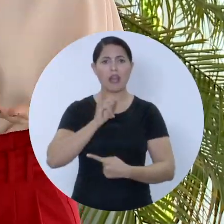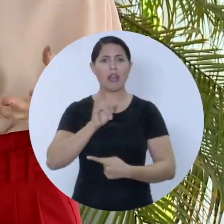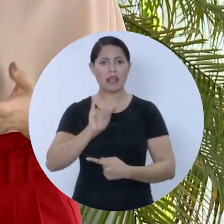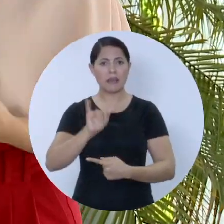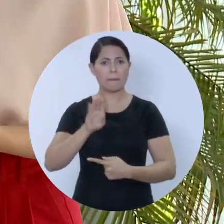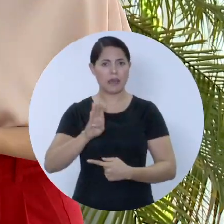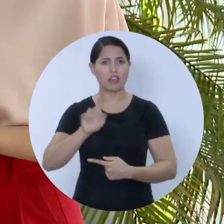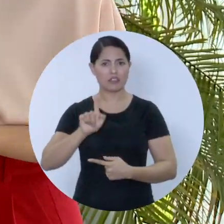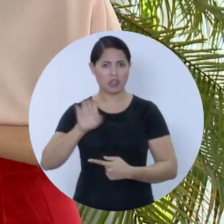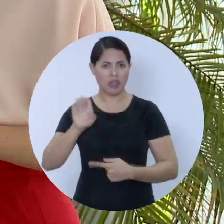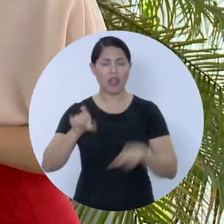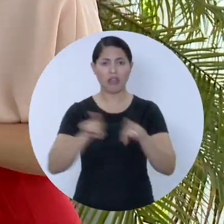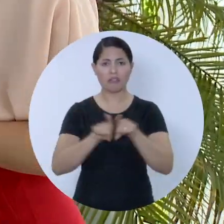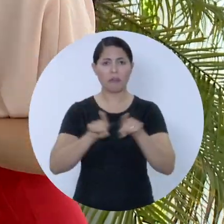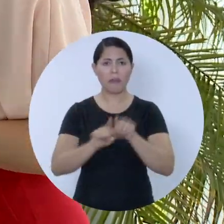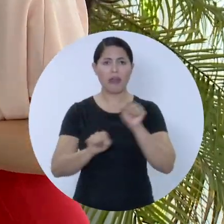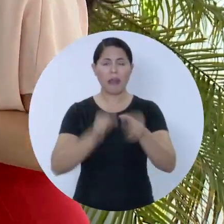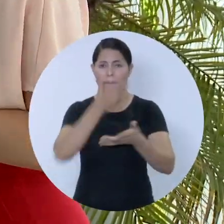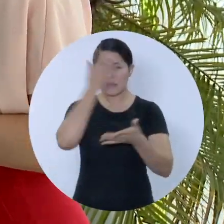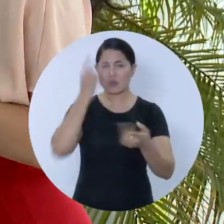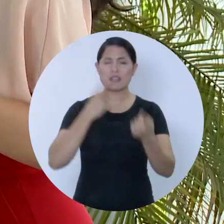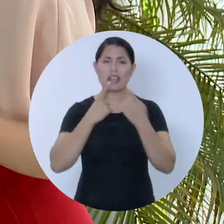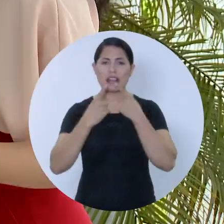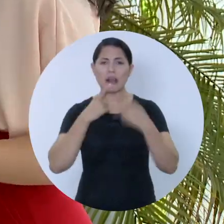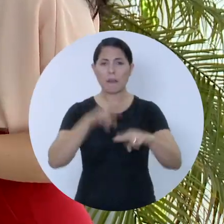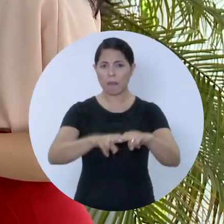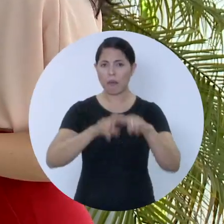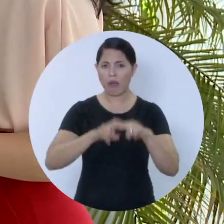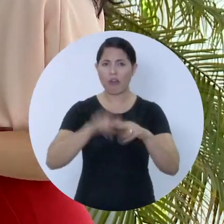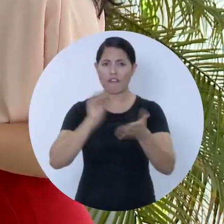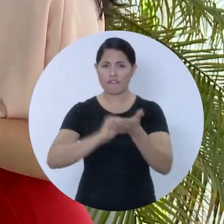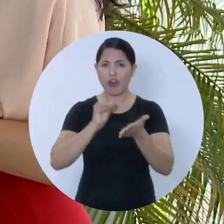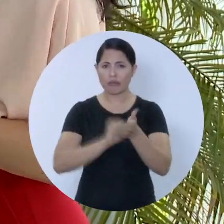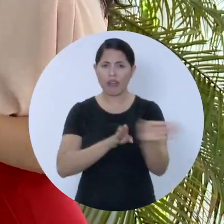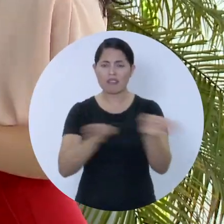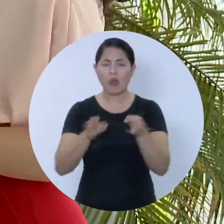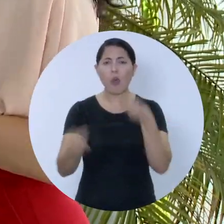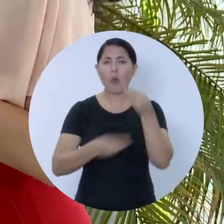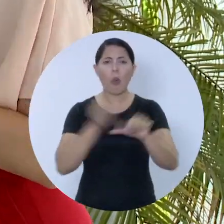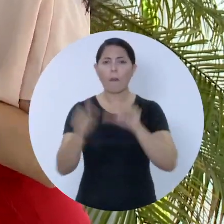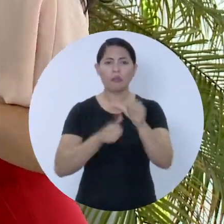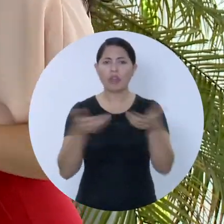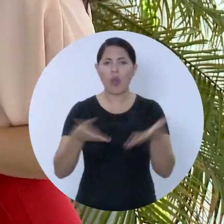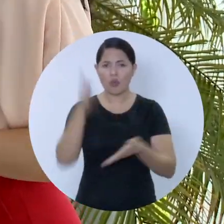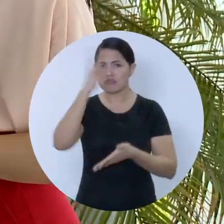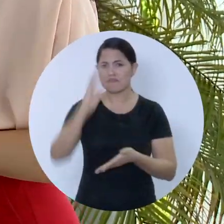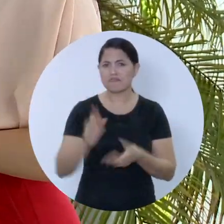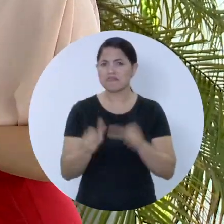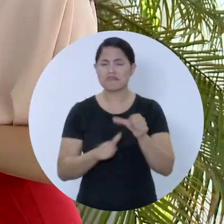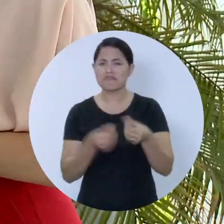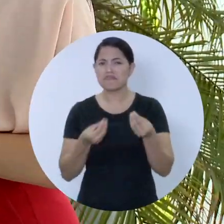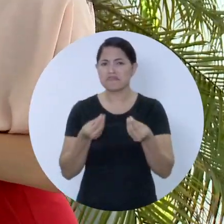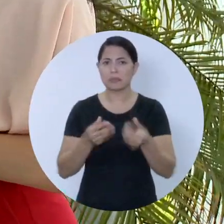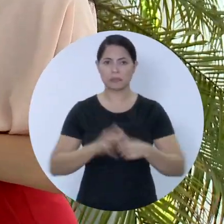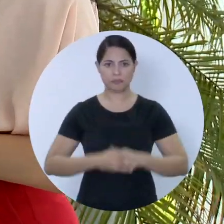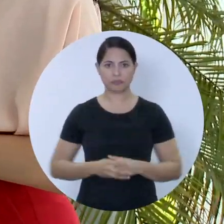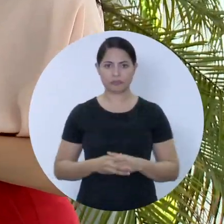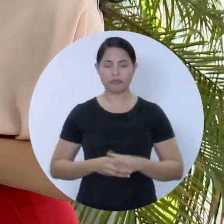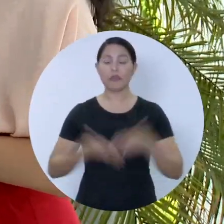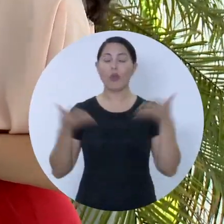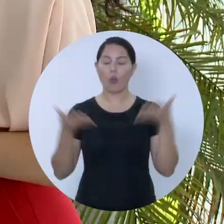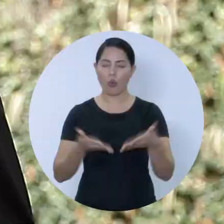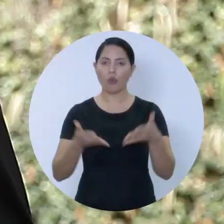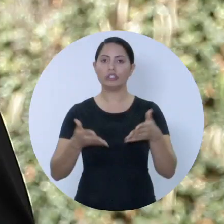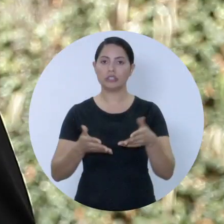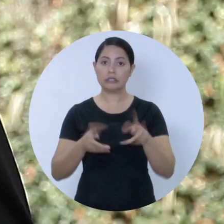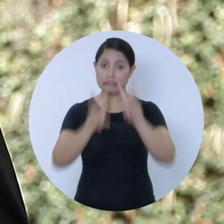alguns relatos de pessoas com deficiência. Muita gente reclama da acessibilidade. Como que faz para mudar este cenário atual no Brasil?